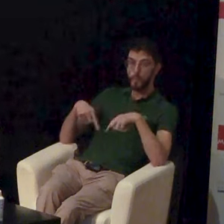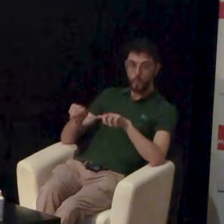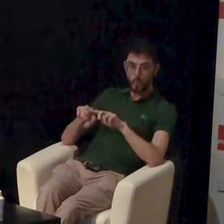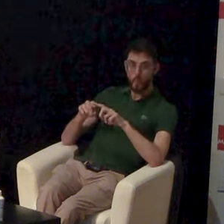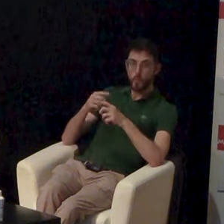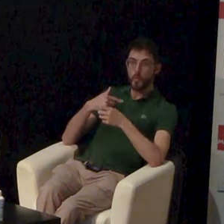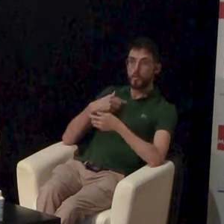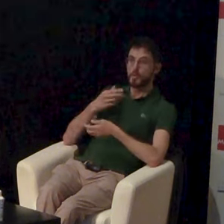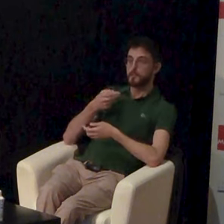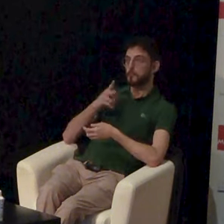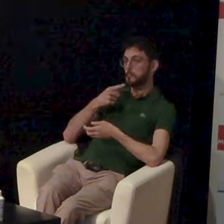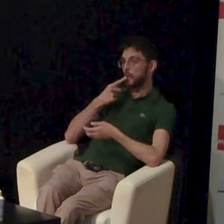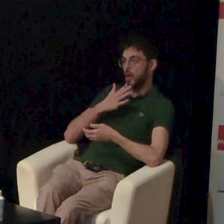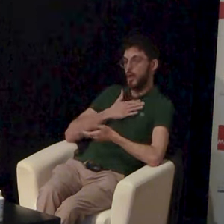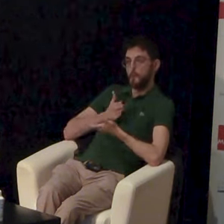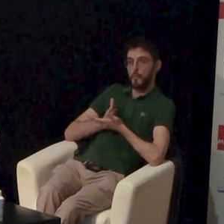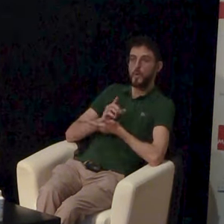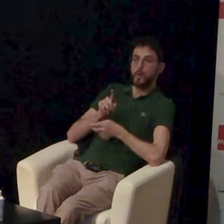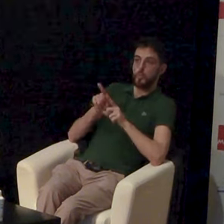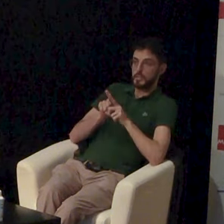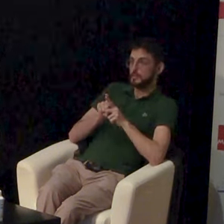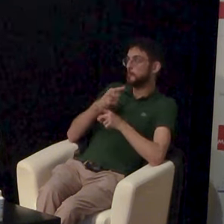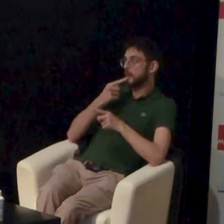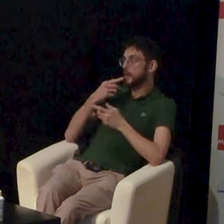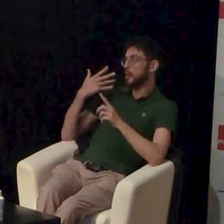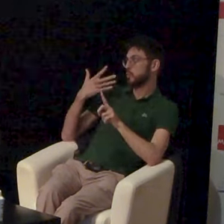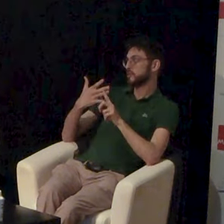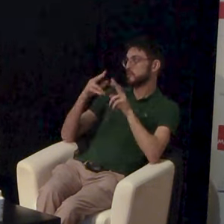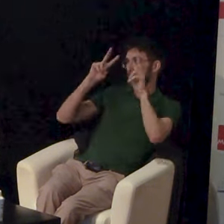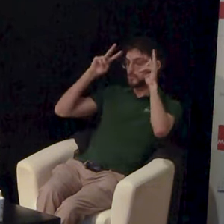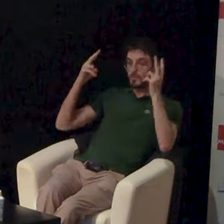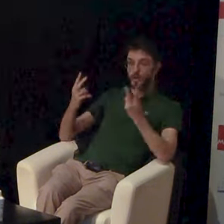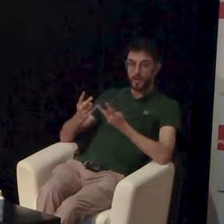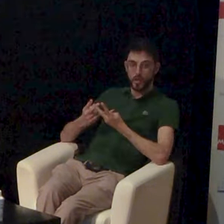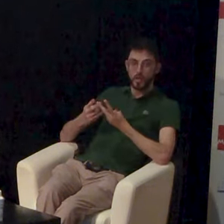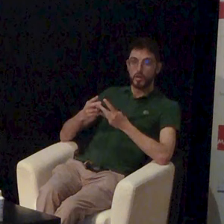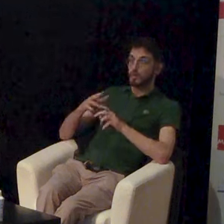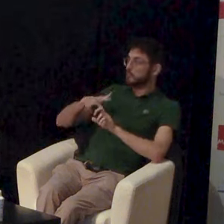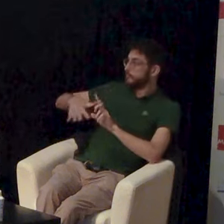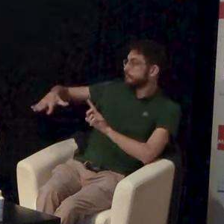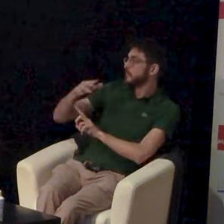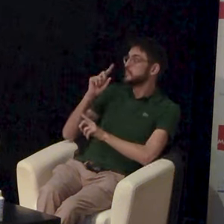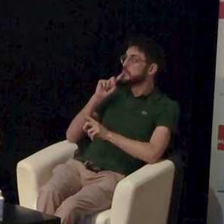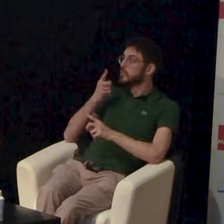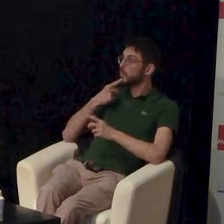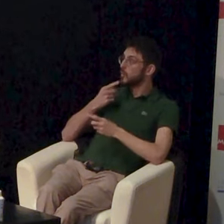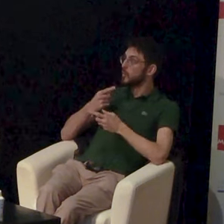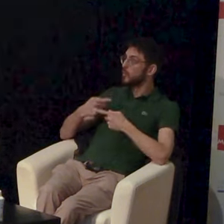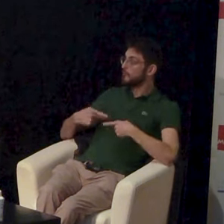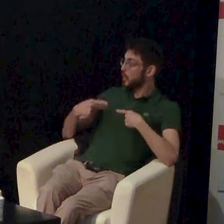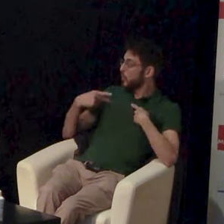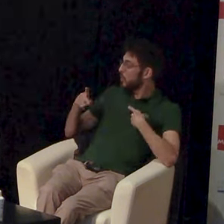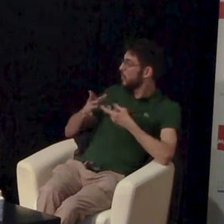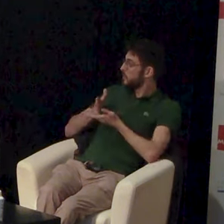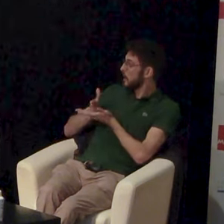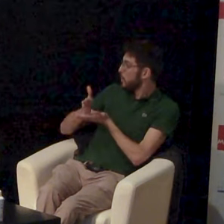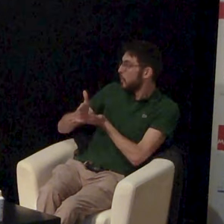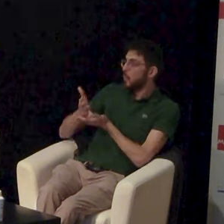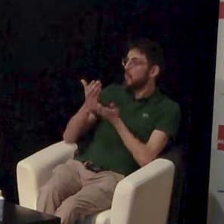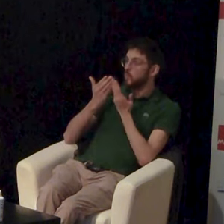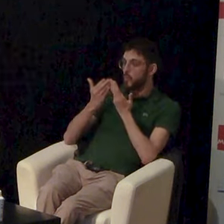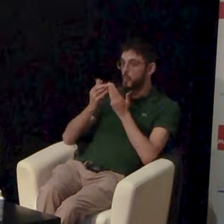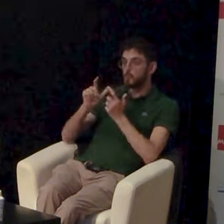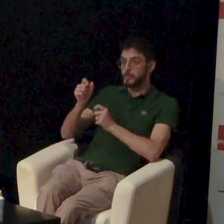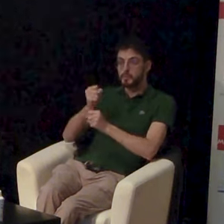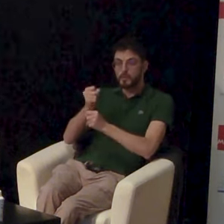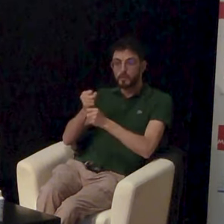en 2019. Et donc là, sur cette table ronde, je parlerai plus du contexte général, pas forcément de ma situation à moi,